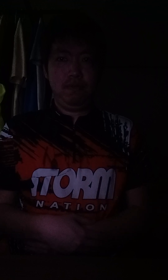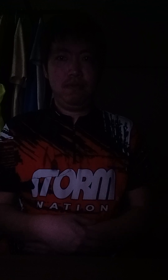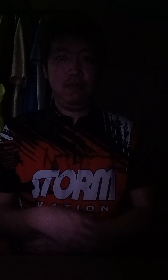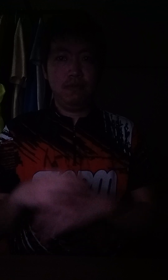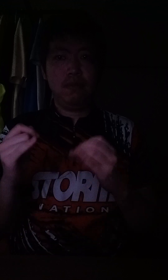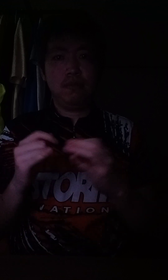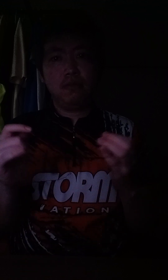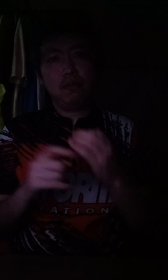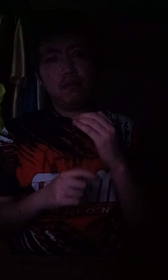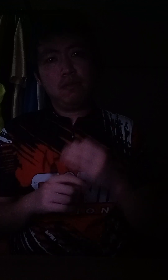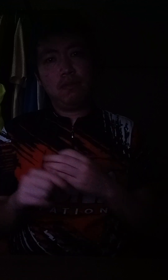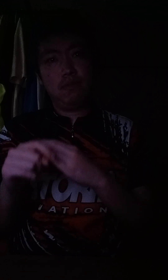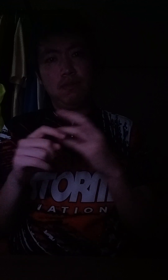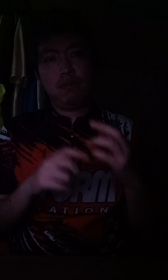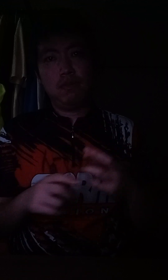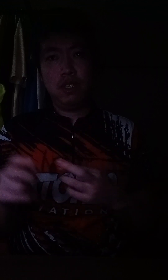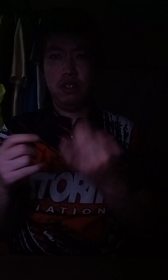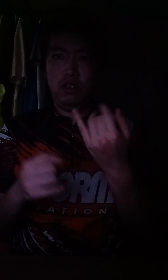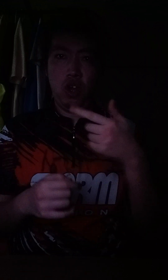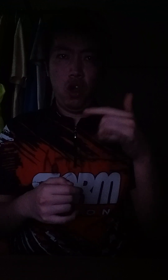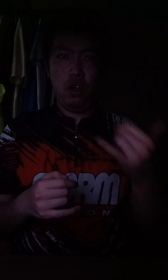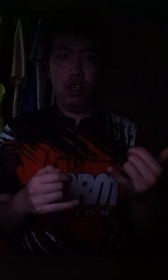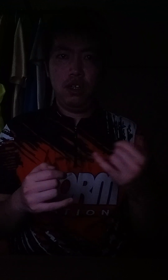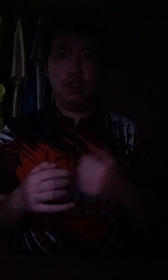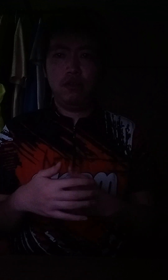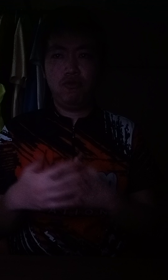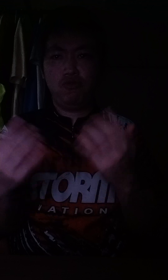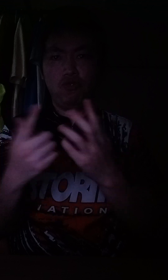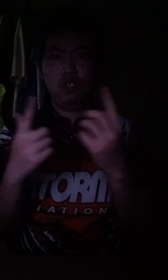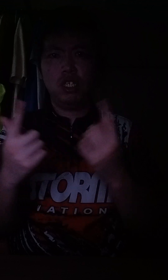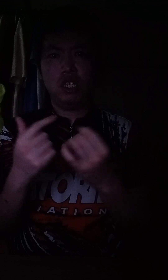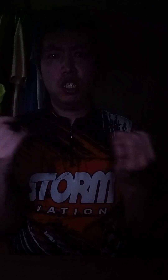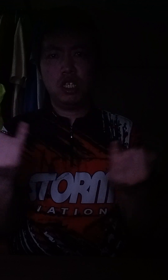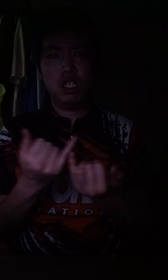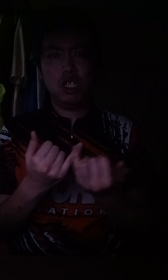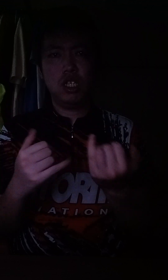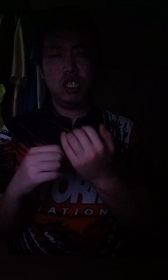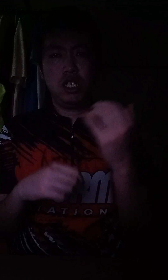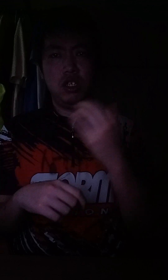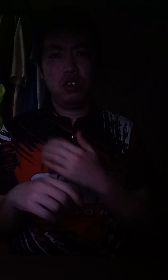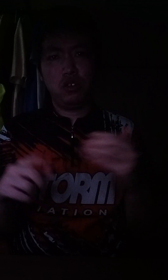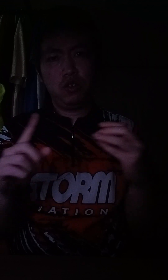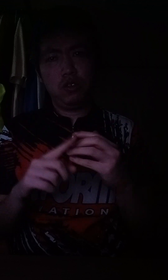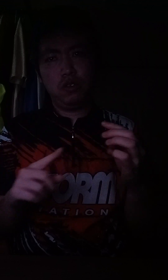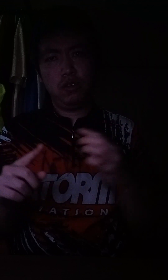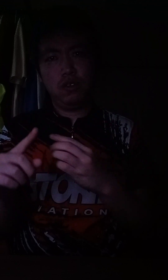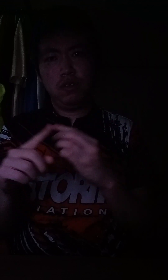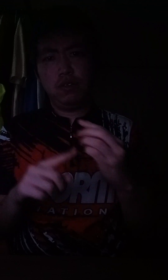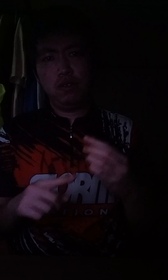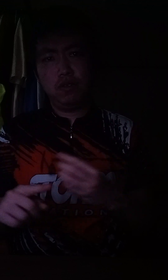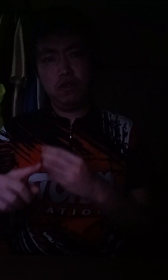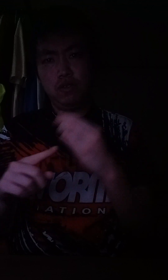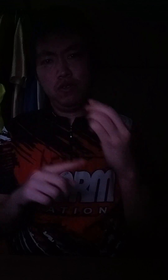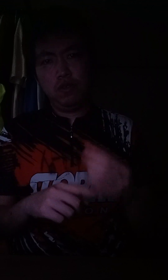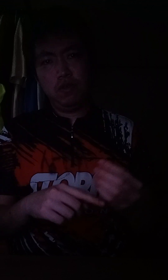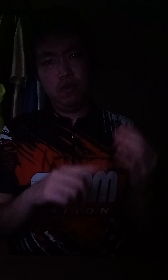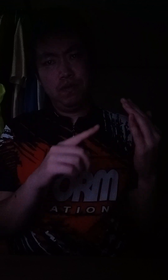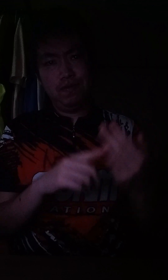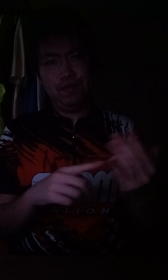심부전 초기 상태의 현아. 투석과 신장 이식까지 가지 않게 하기 위해선 최대한 자주 도뇨를